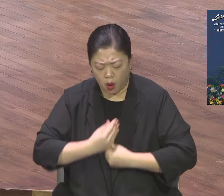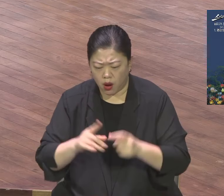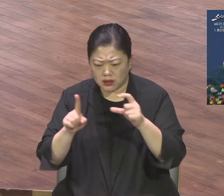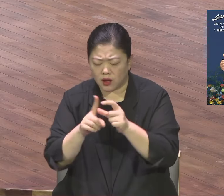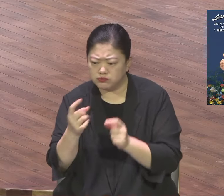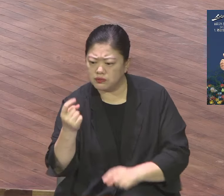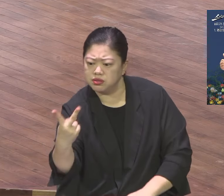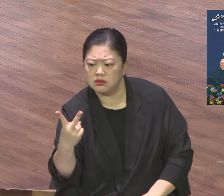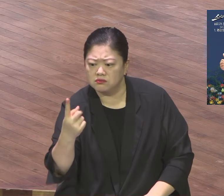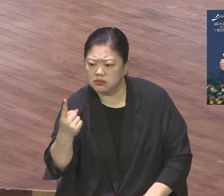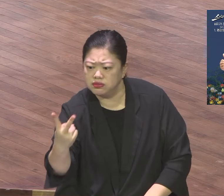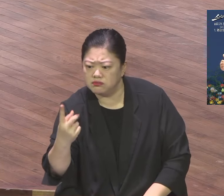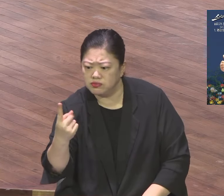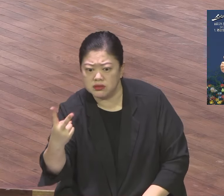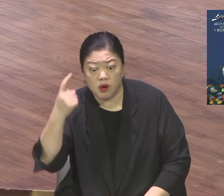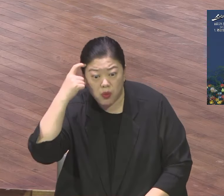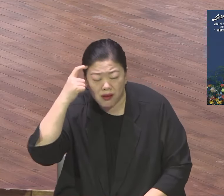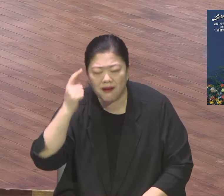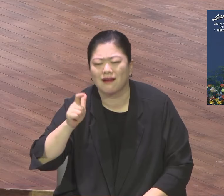삶을 지켜주신다 그랬죠.